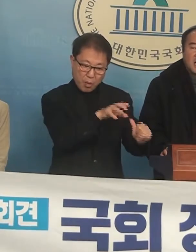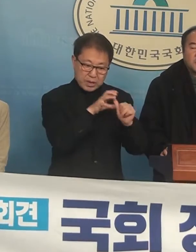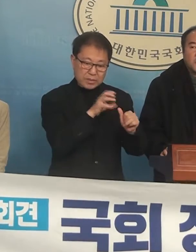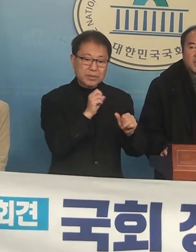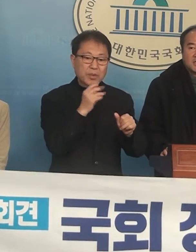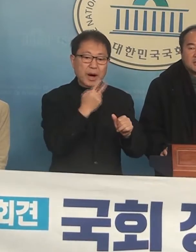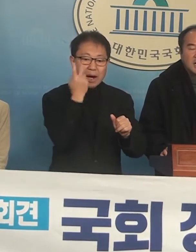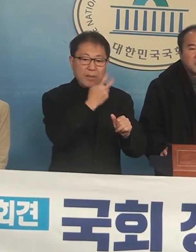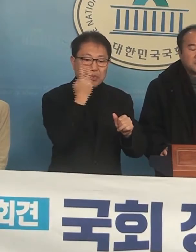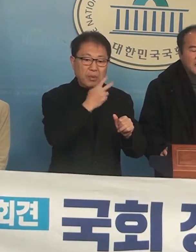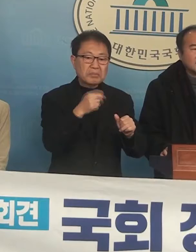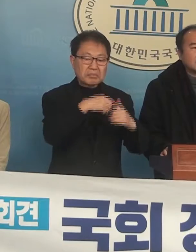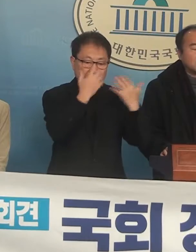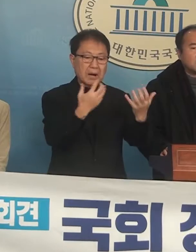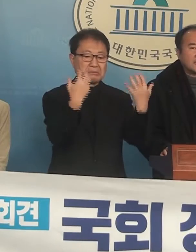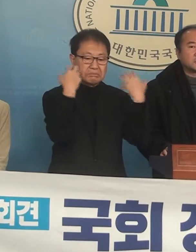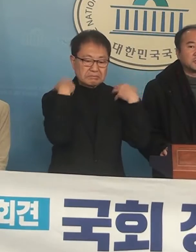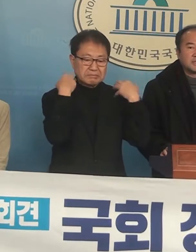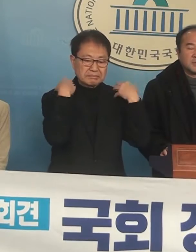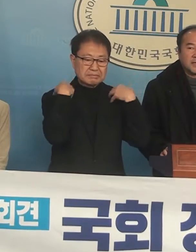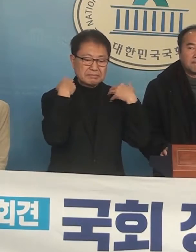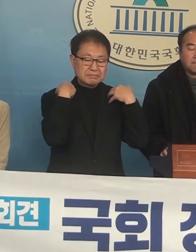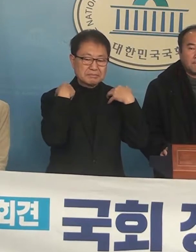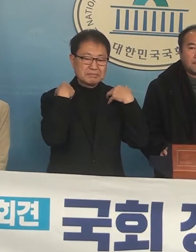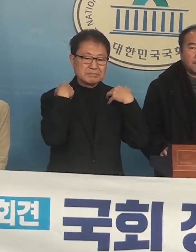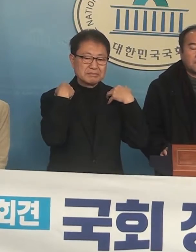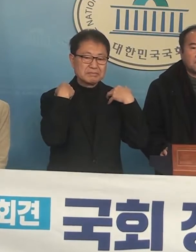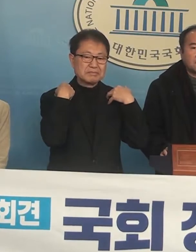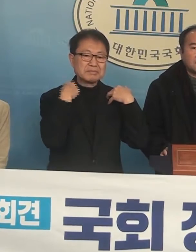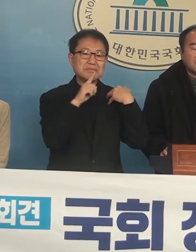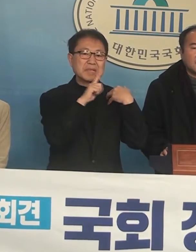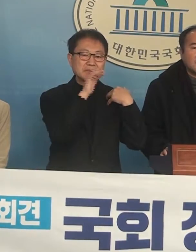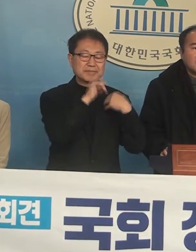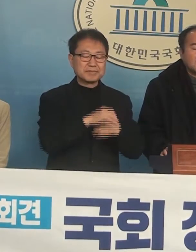아니라 감독까지 맡겠다고 나서고 있습니다.